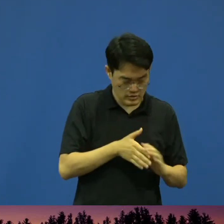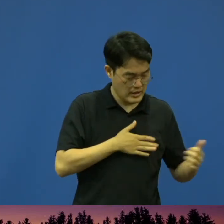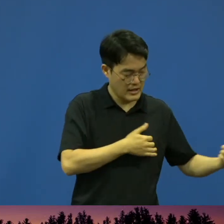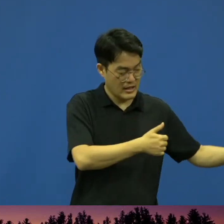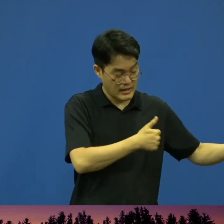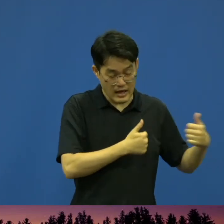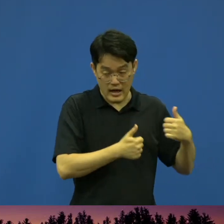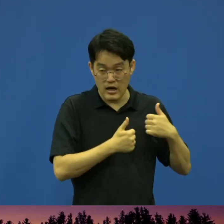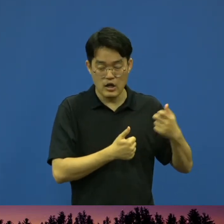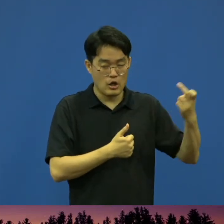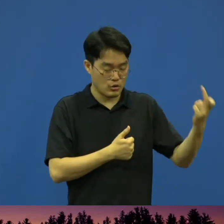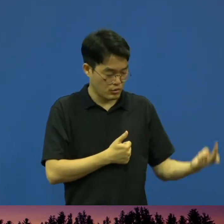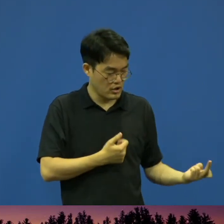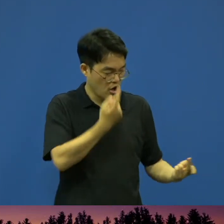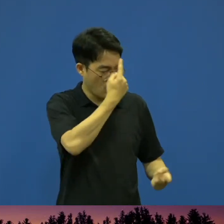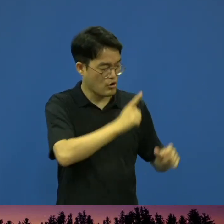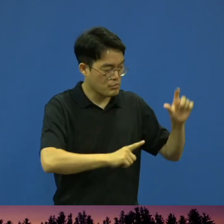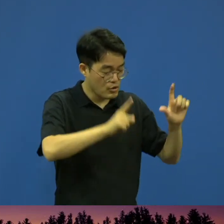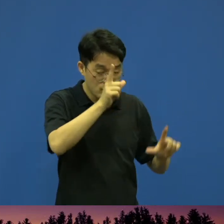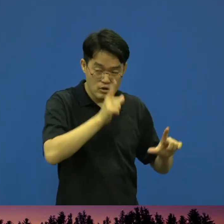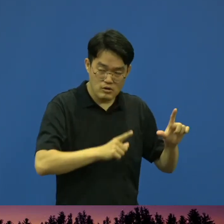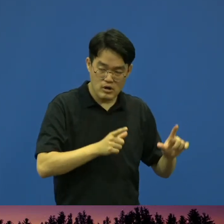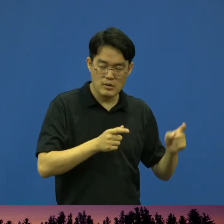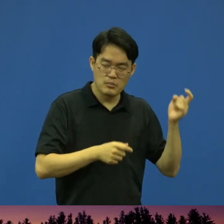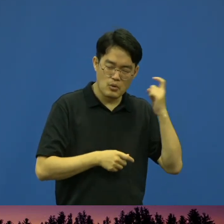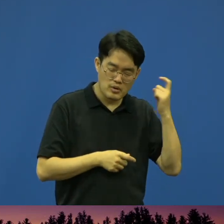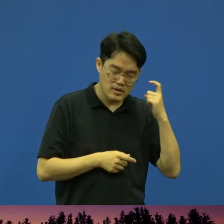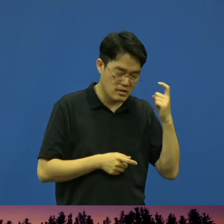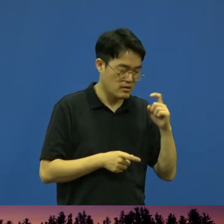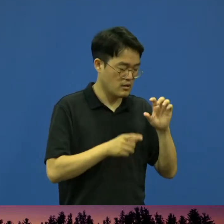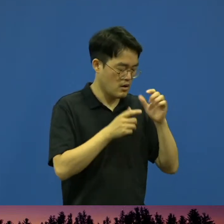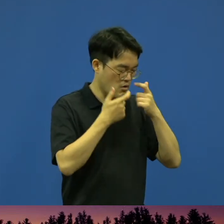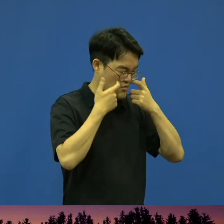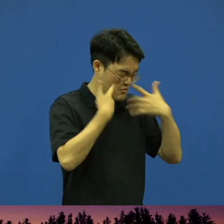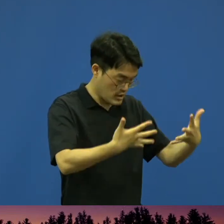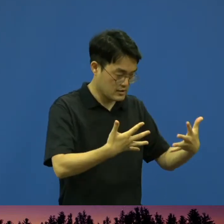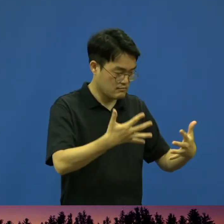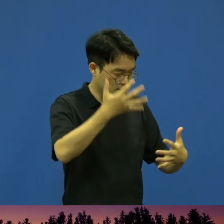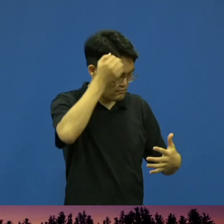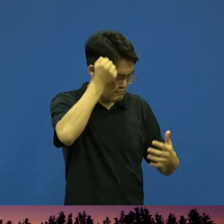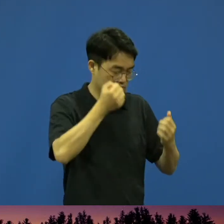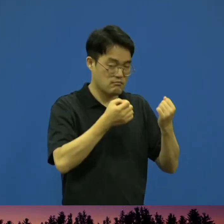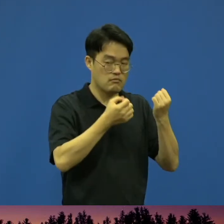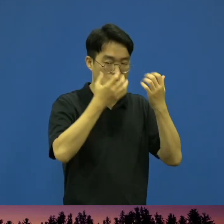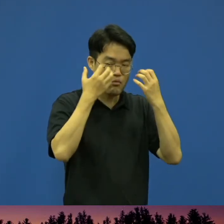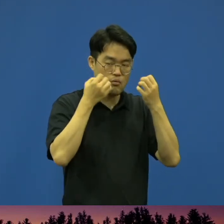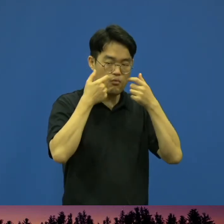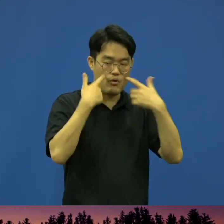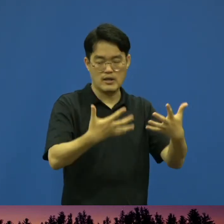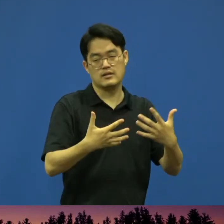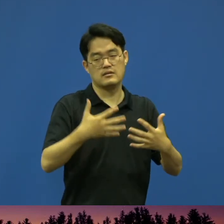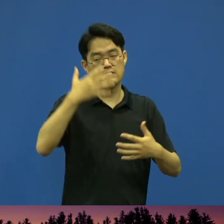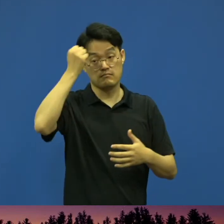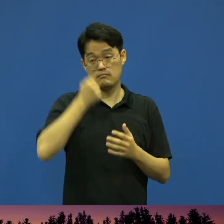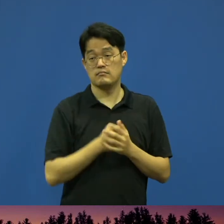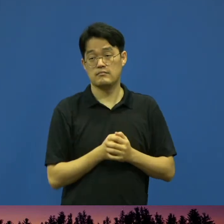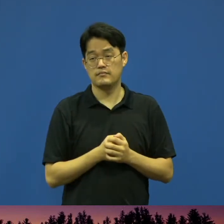이 표정과 떨리는 목소리를 저는 잊을 수가 없습니다. 위기가 없었다면